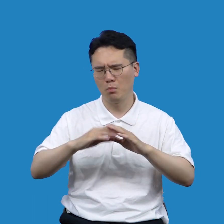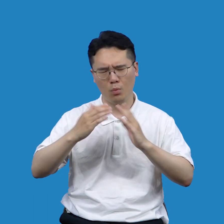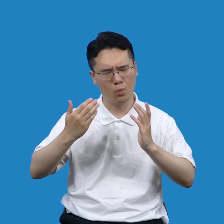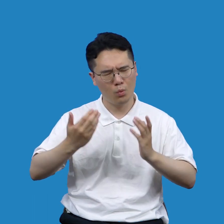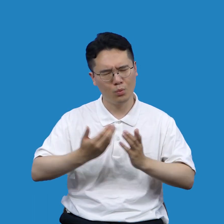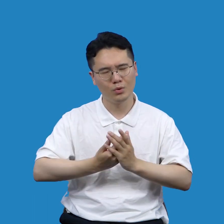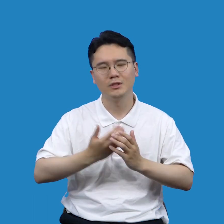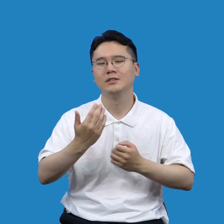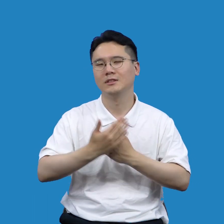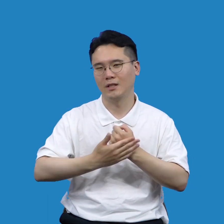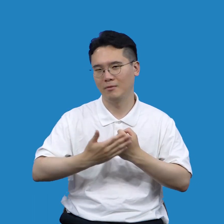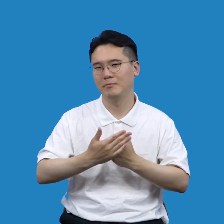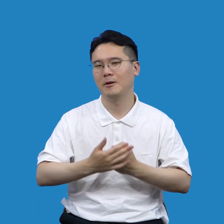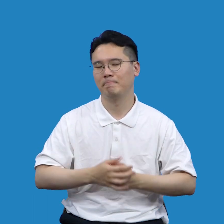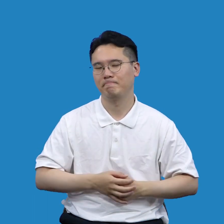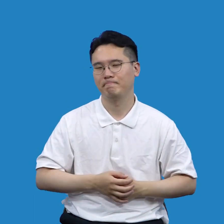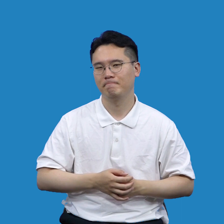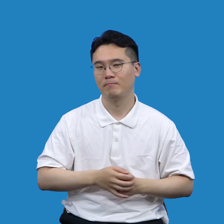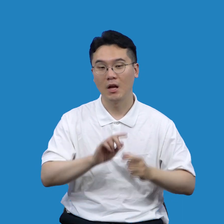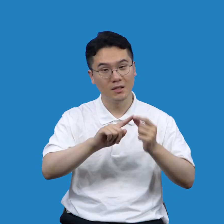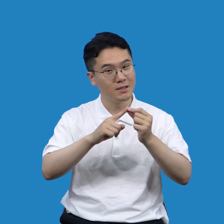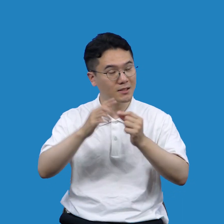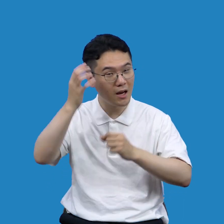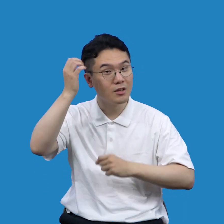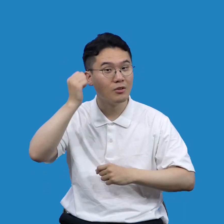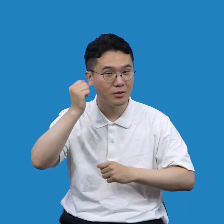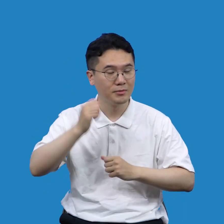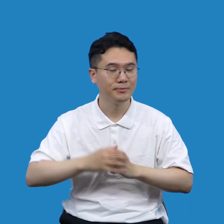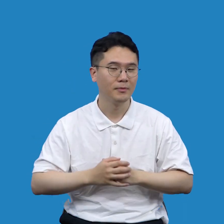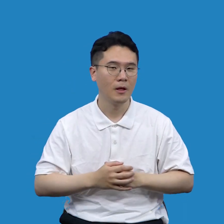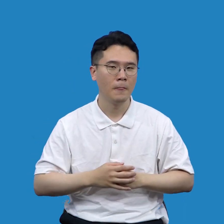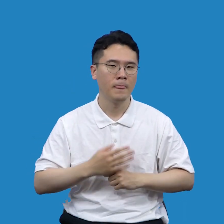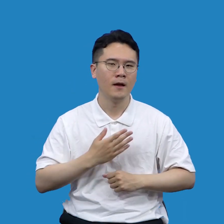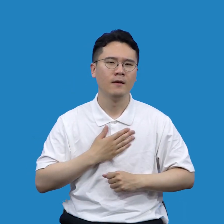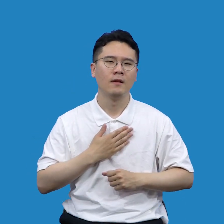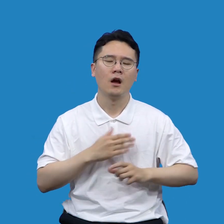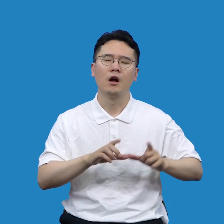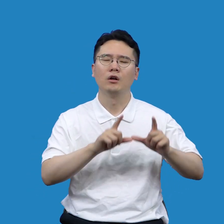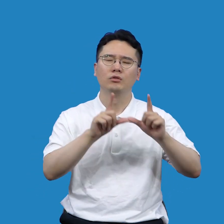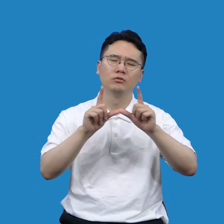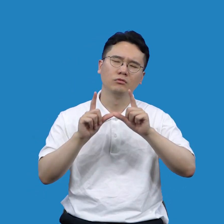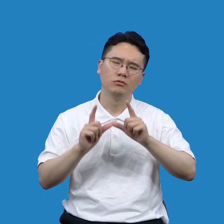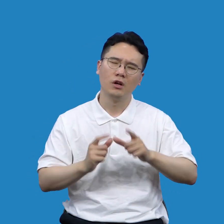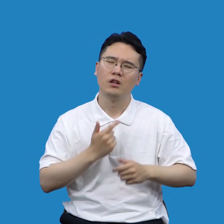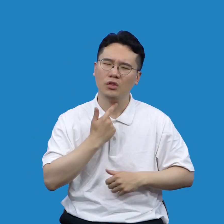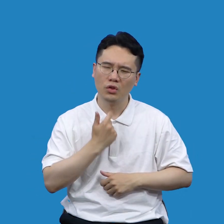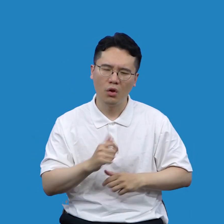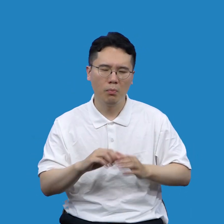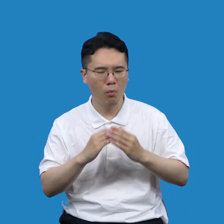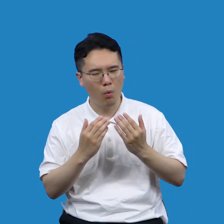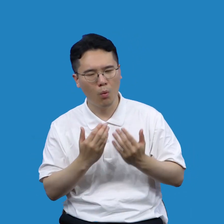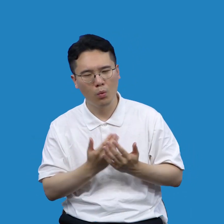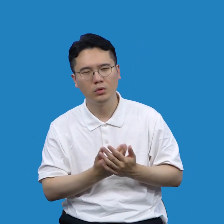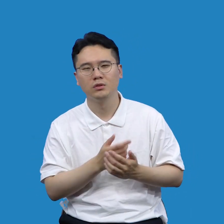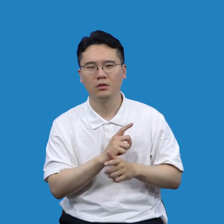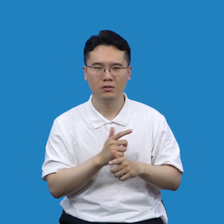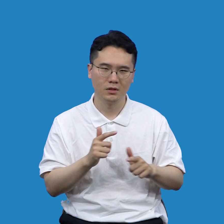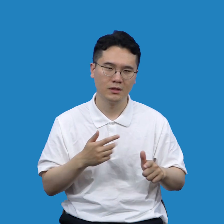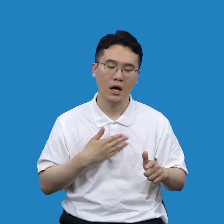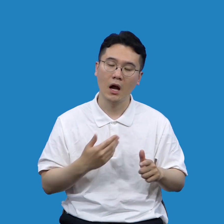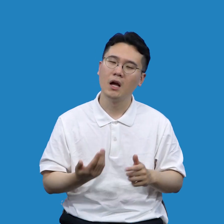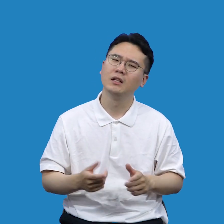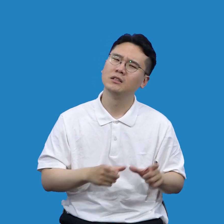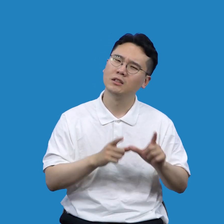이 가사를 다시 기억해 보십시오. 내가 누려왔던 모든 것들이, 내가 지나왔던 모든